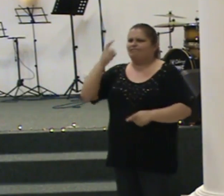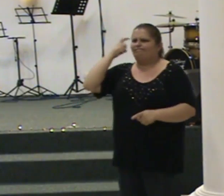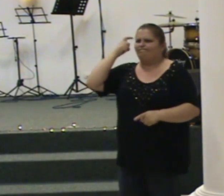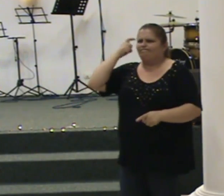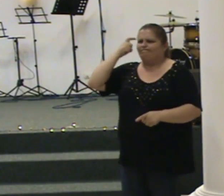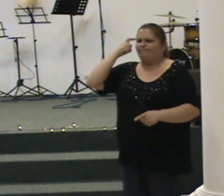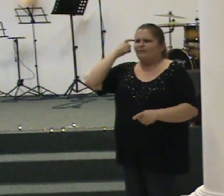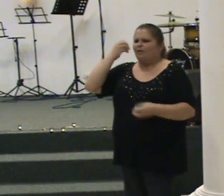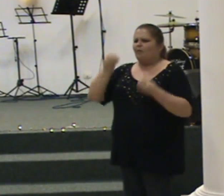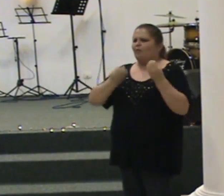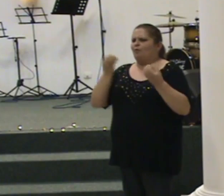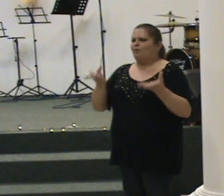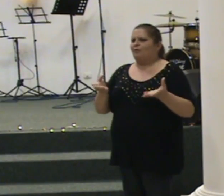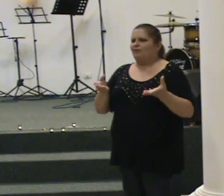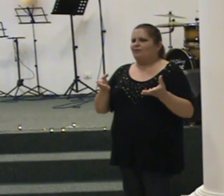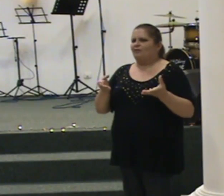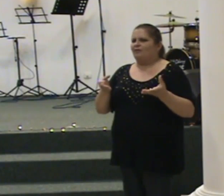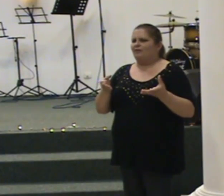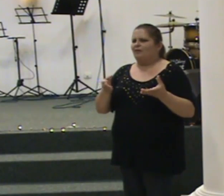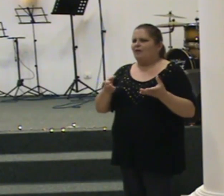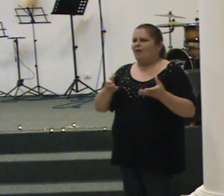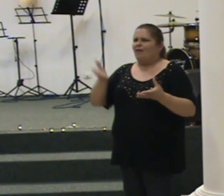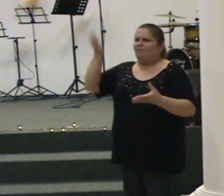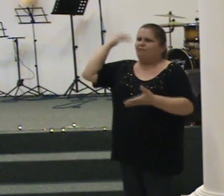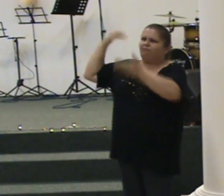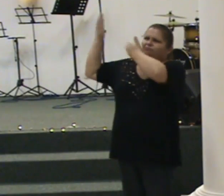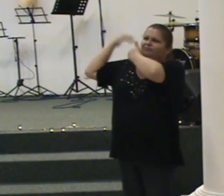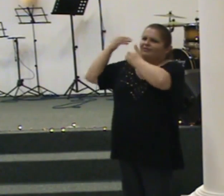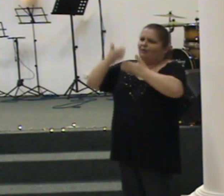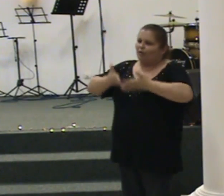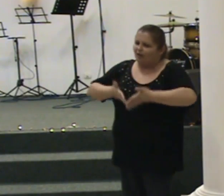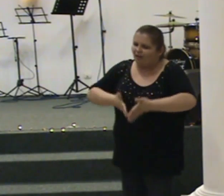refletir naquele menino que nasceu aquele dia.